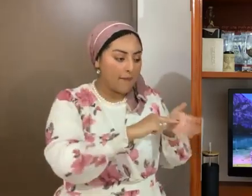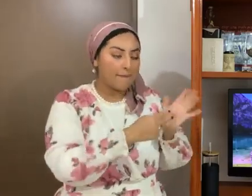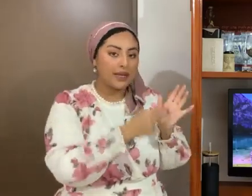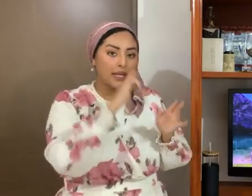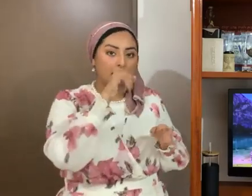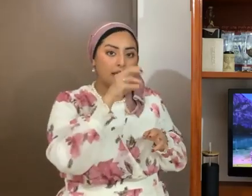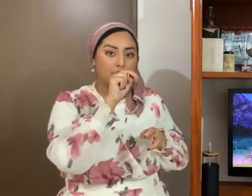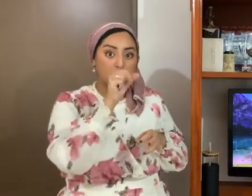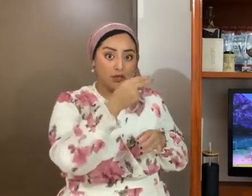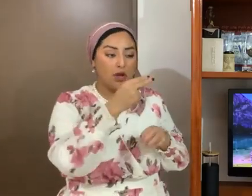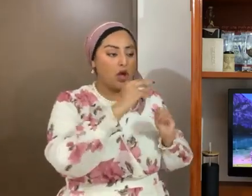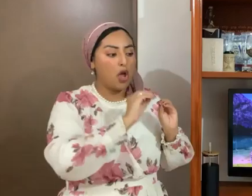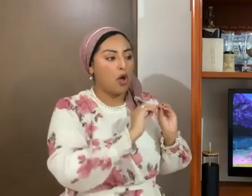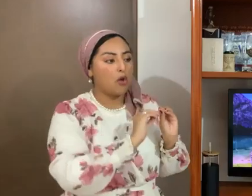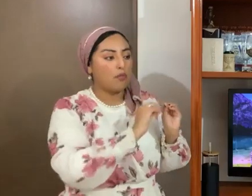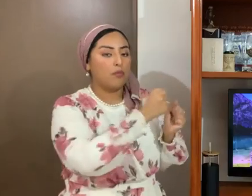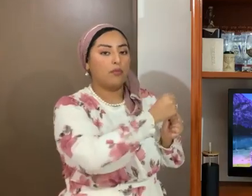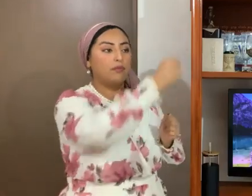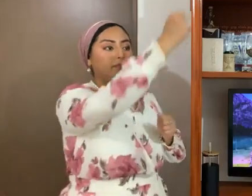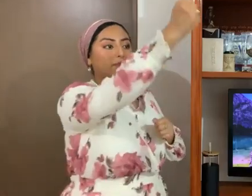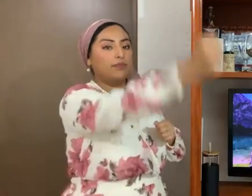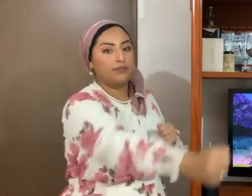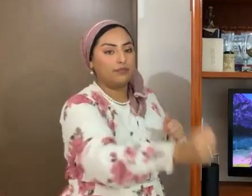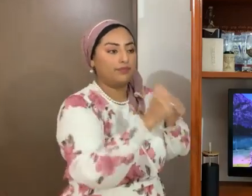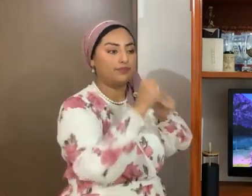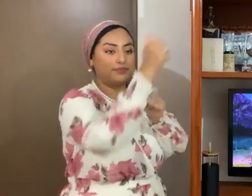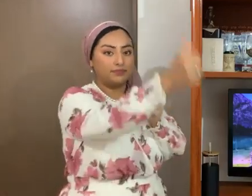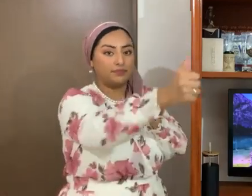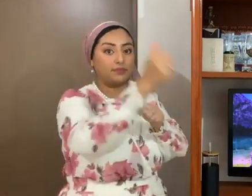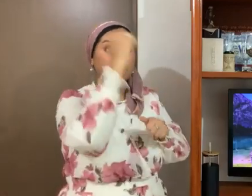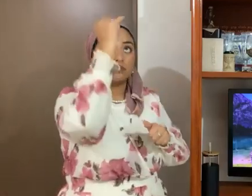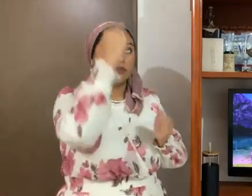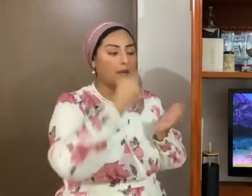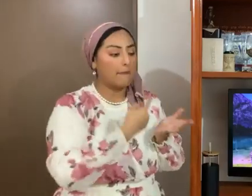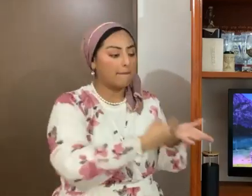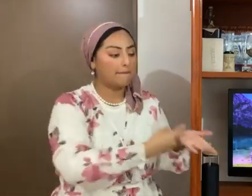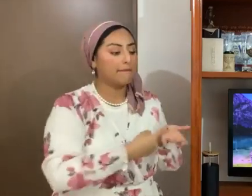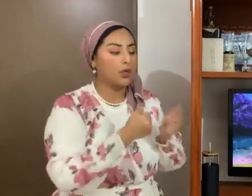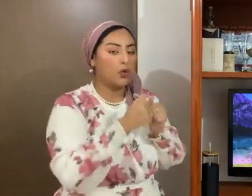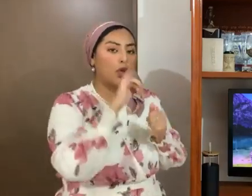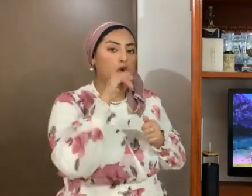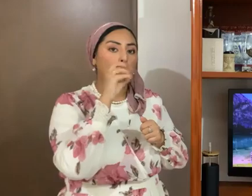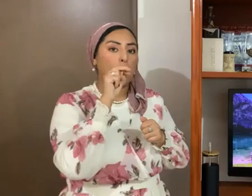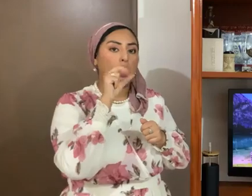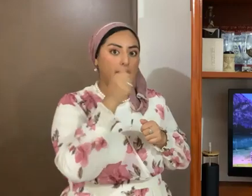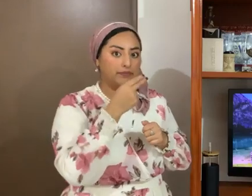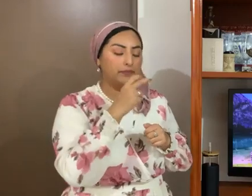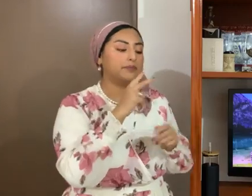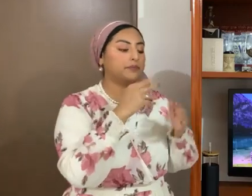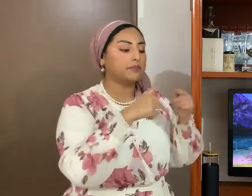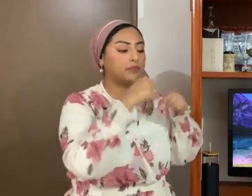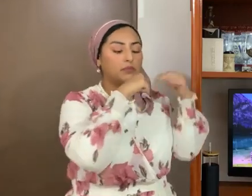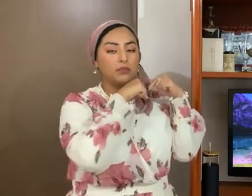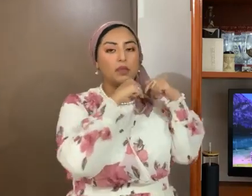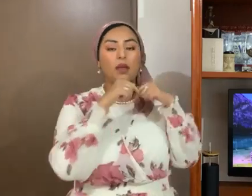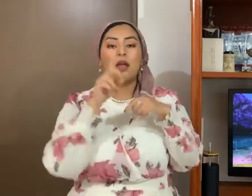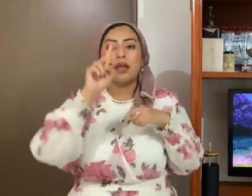Jonás, tuvo que llevarlo aparte para hablar directamente con él. Vamos a Primera de Reyes,